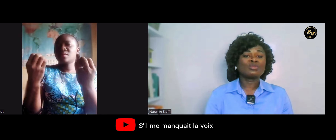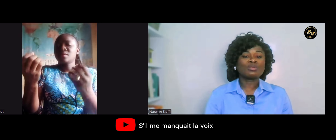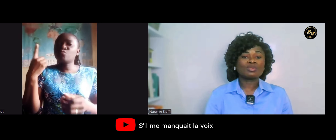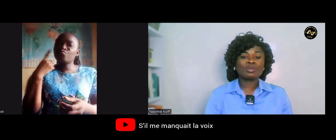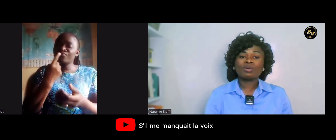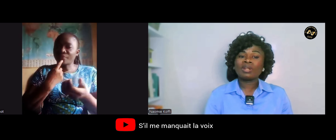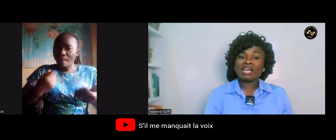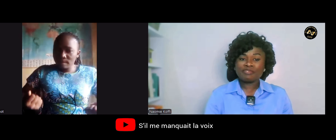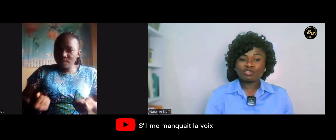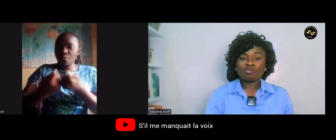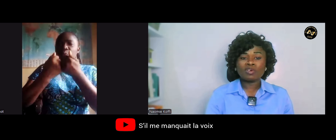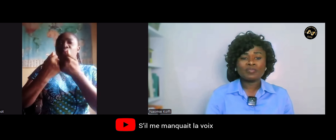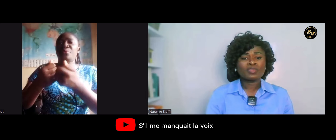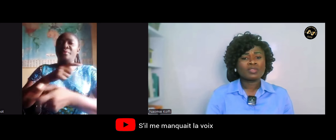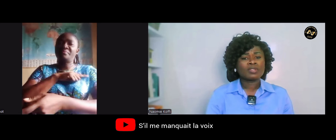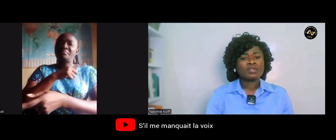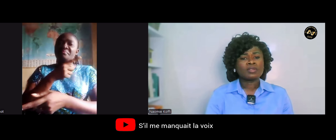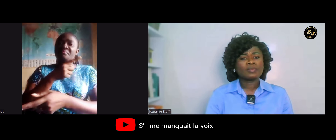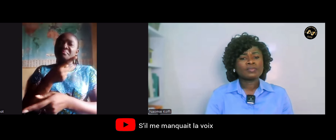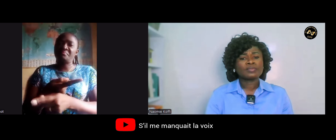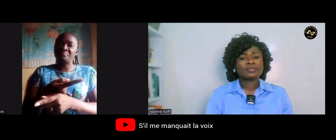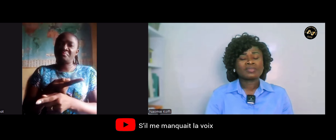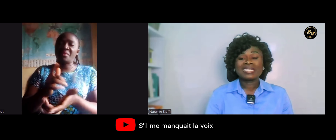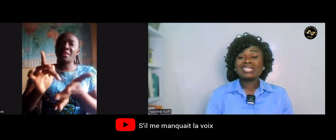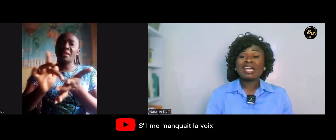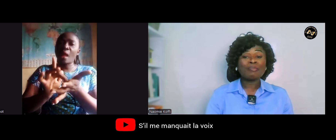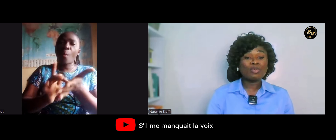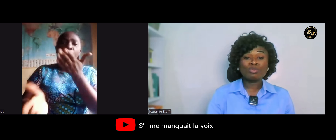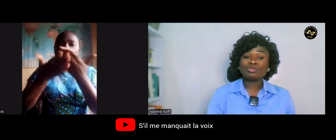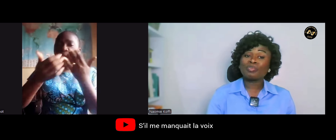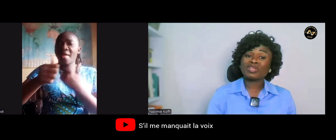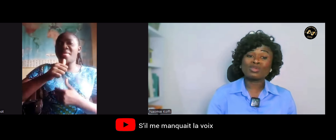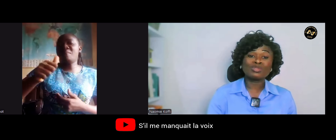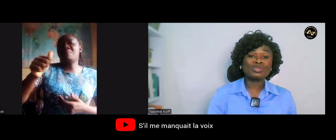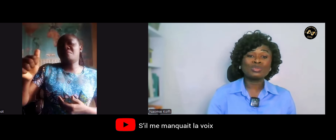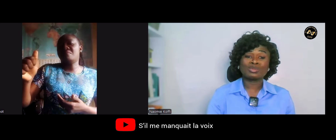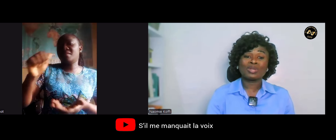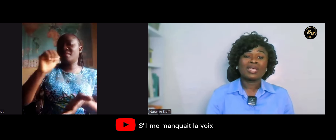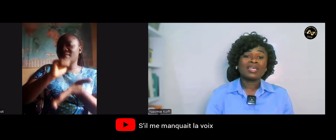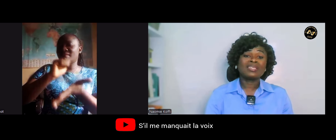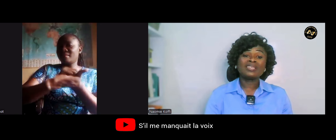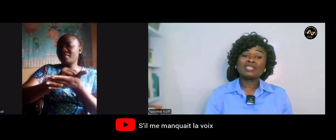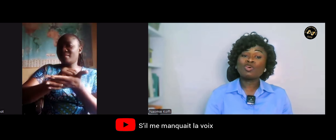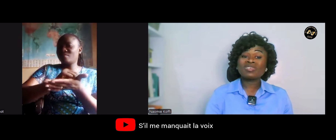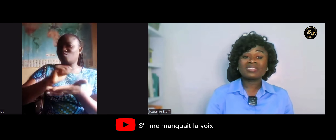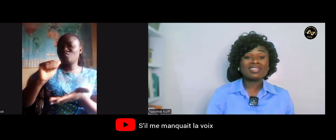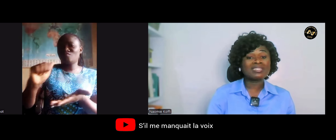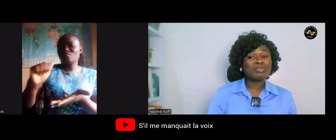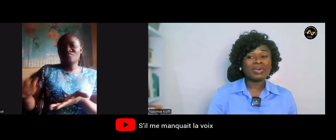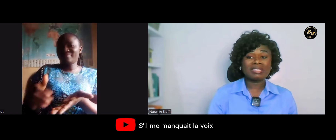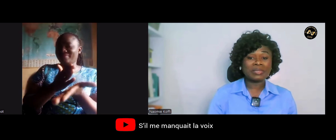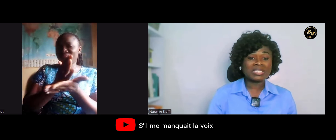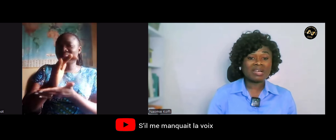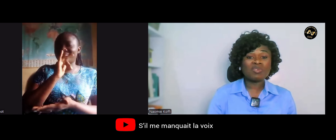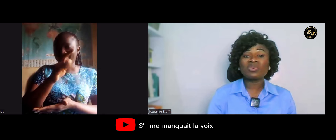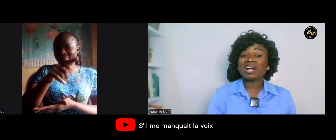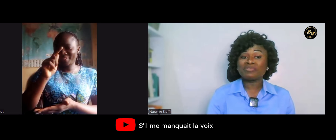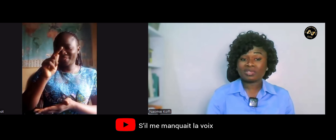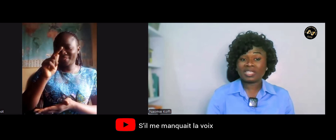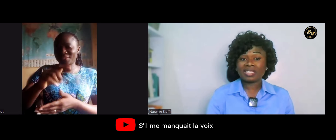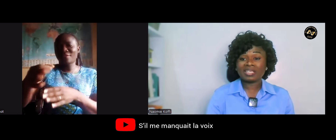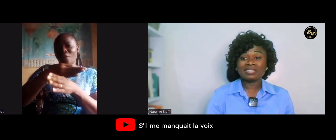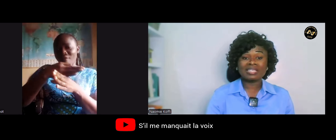lutte contre l'avortement. Il y a beaucoup de personnes sourdes qui tombent enceintes, qui prennent des médicaments